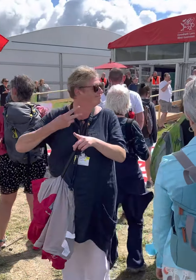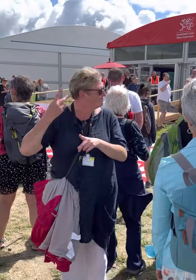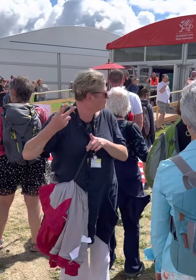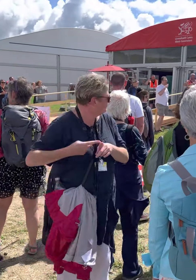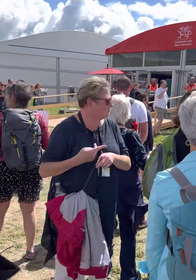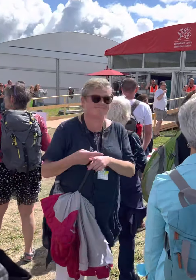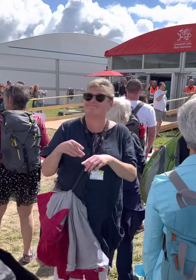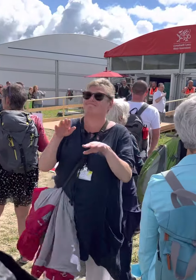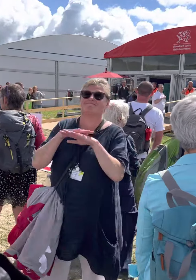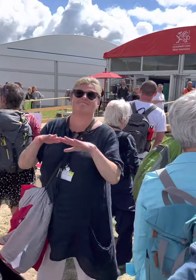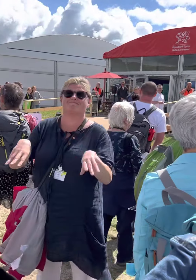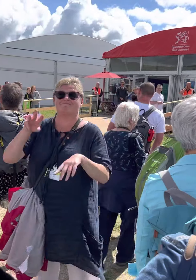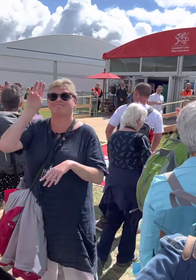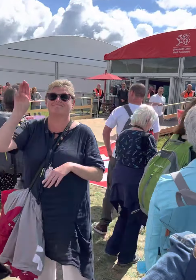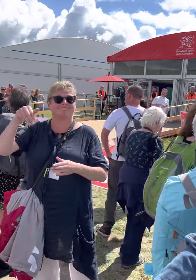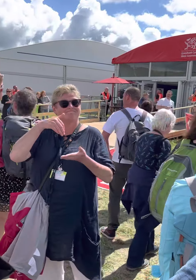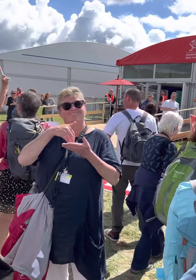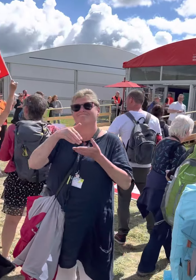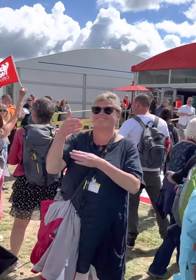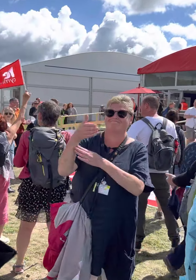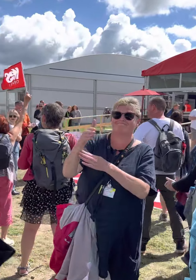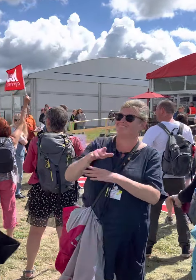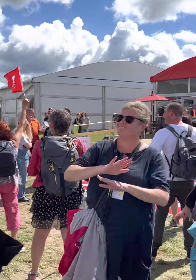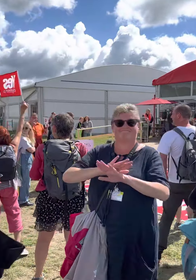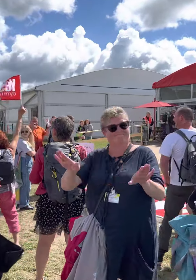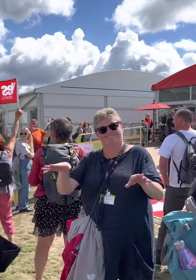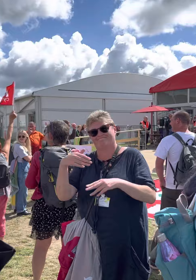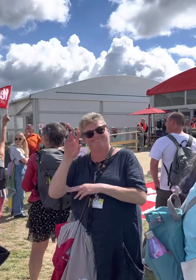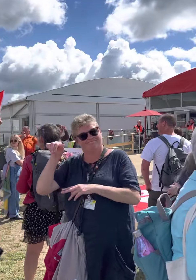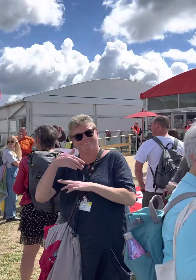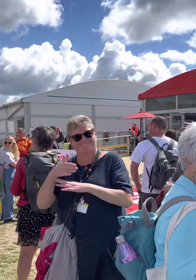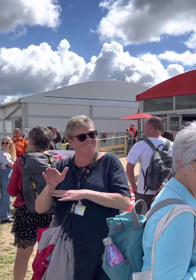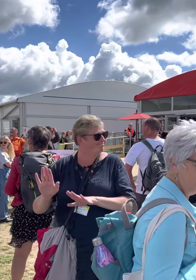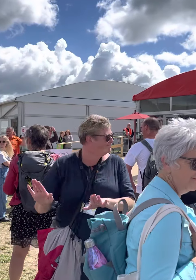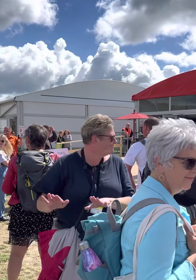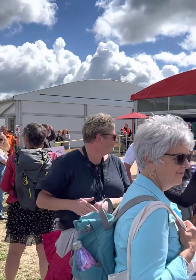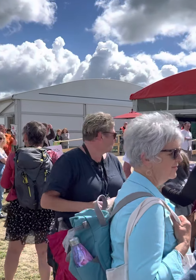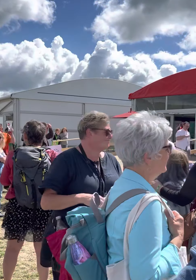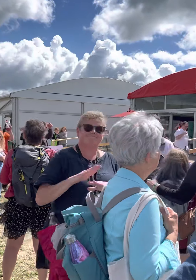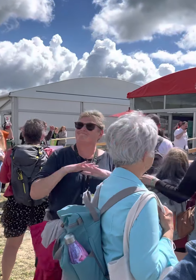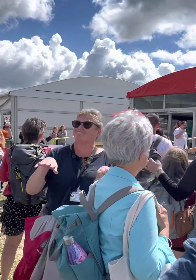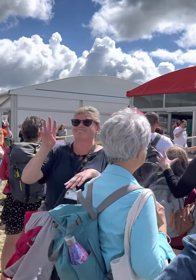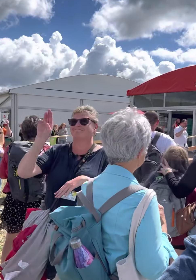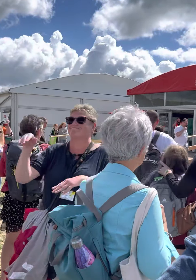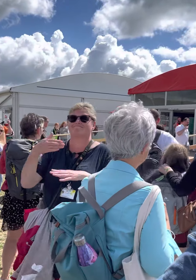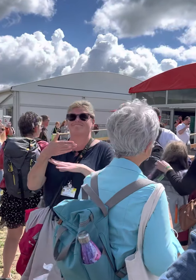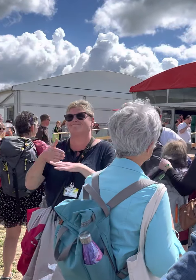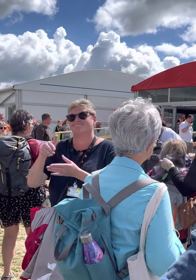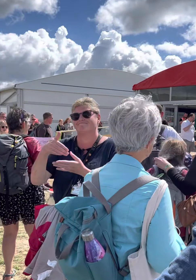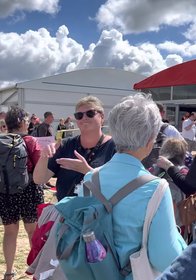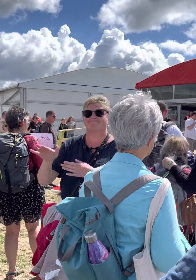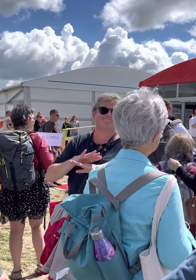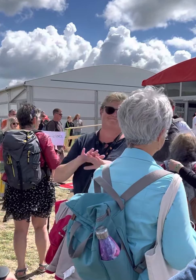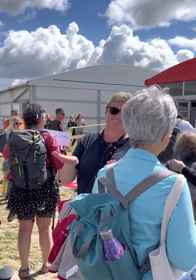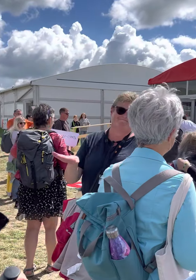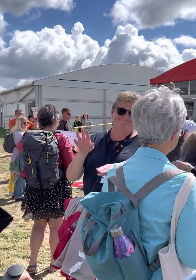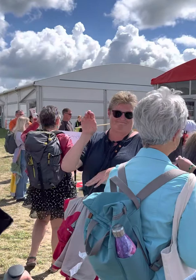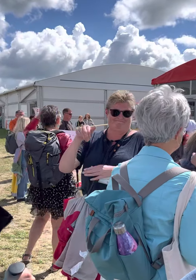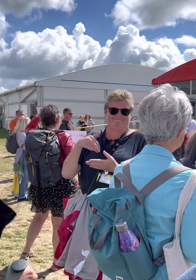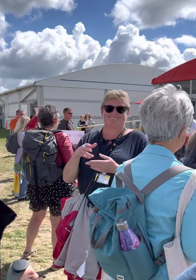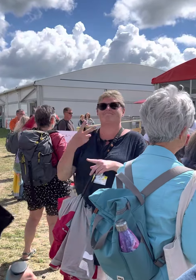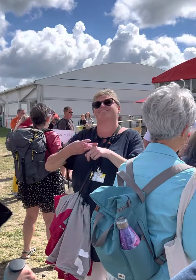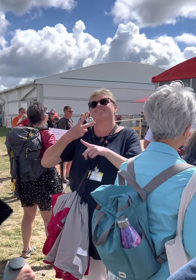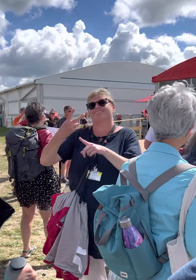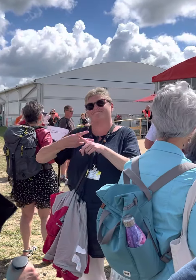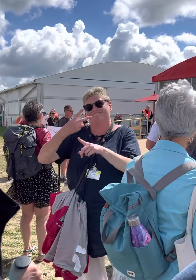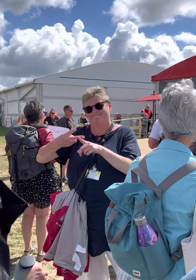yw Cymru ar werth! Nid yw Cymru ar werth! Nid yw Cymru ar werth! Nid yw Cymru ar werth! Nid yw